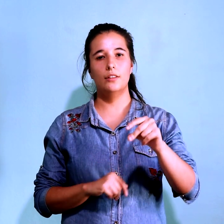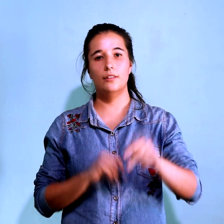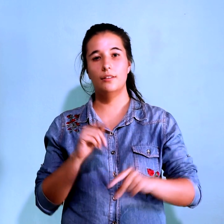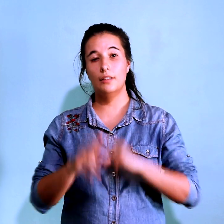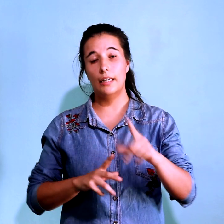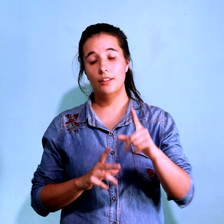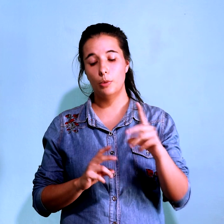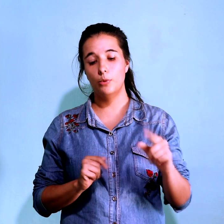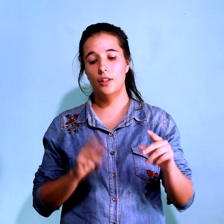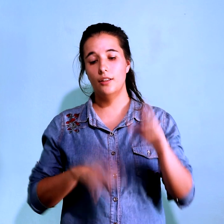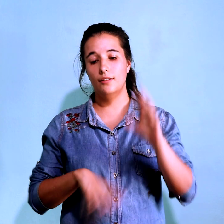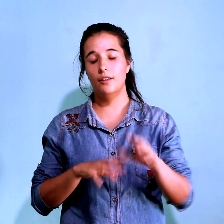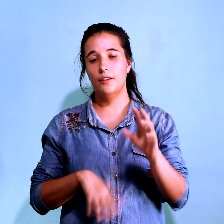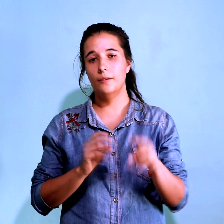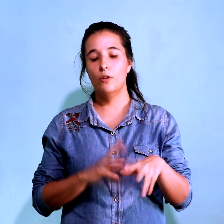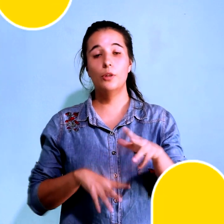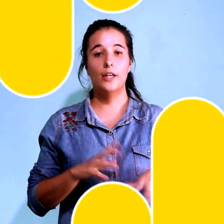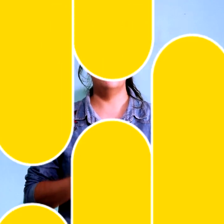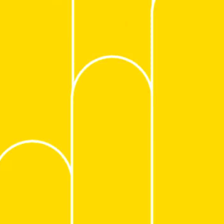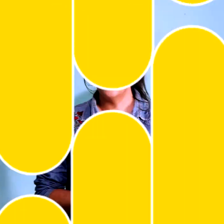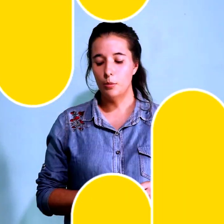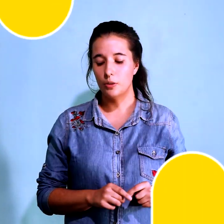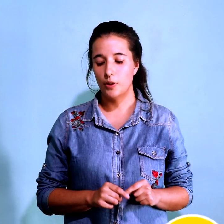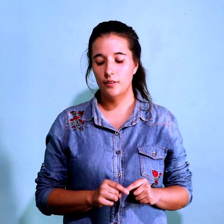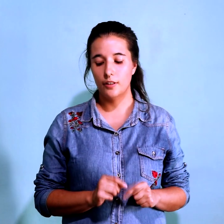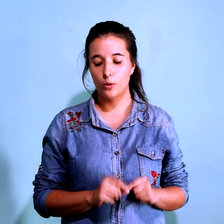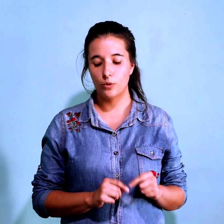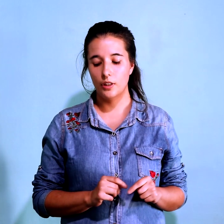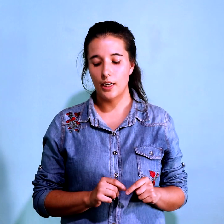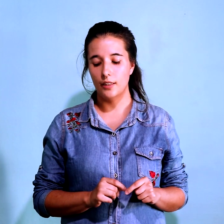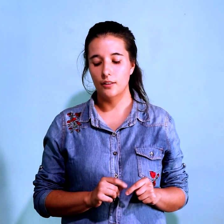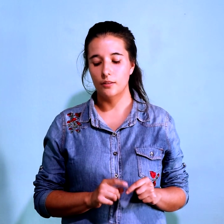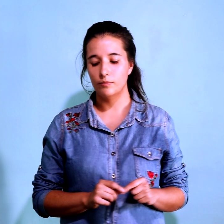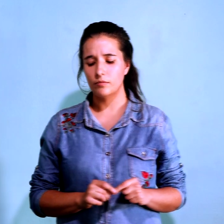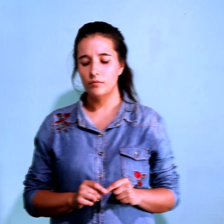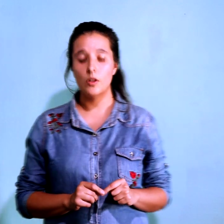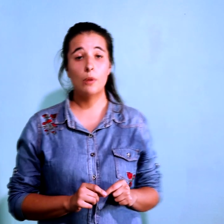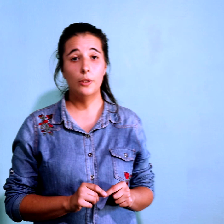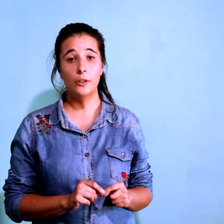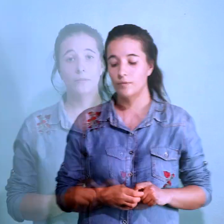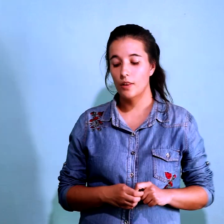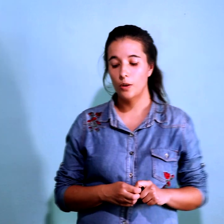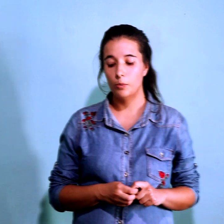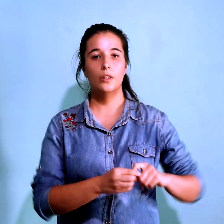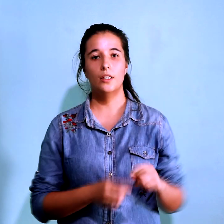diferenças sinais para poderem se comunicar. Libras pode ser considerada uma mímica? Não,